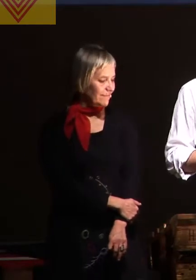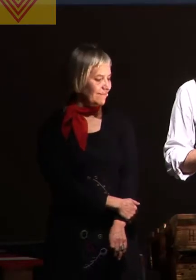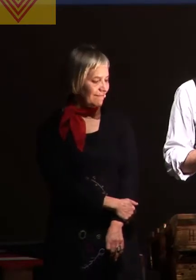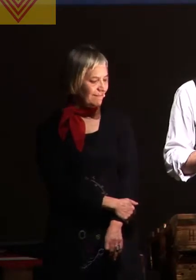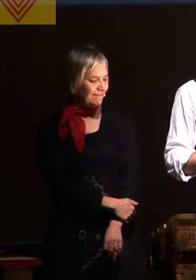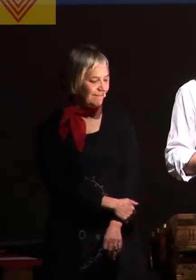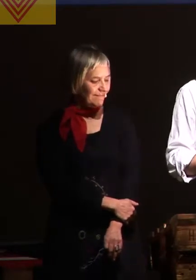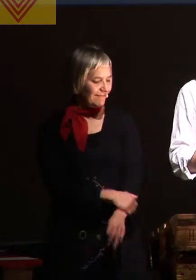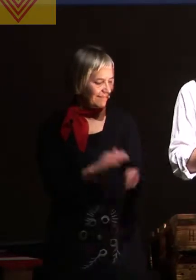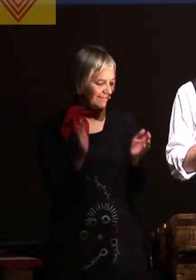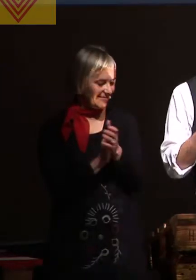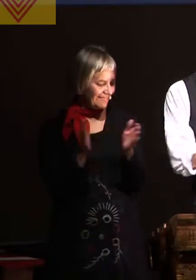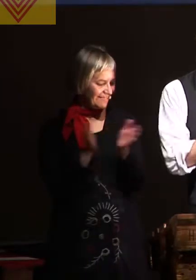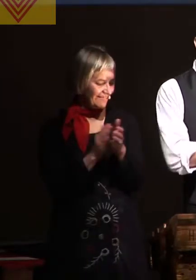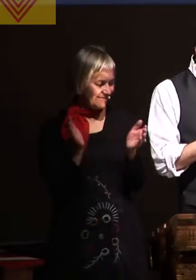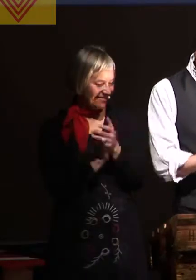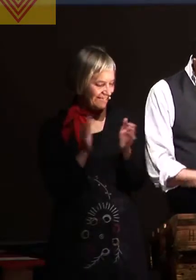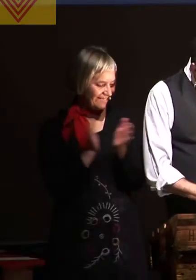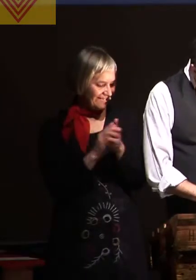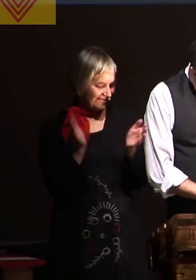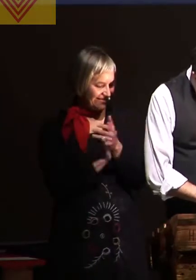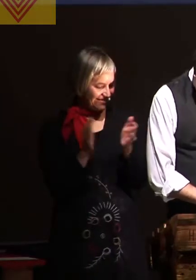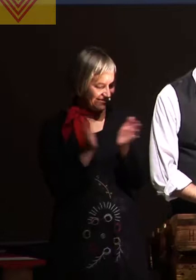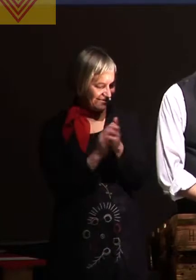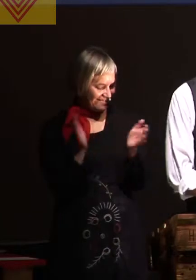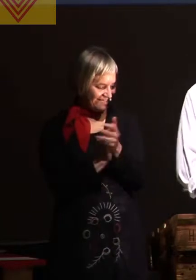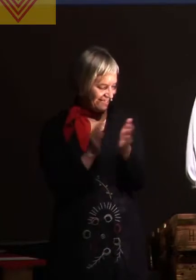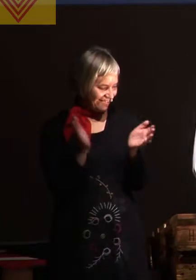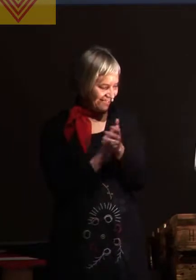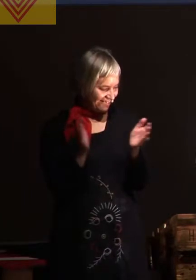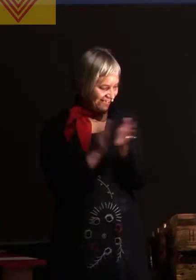Valencià i a Balears, i des d'aquí, solidaritat i empenta.